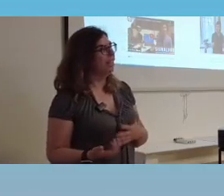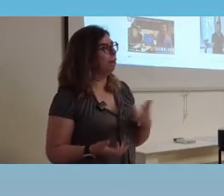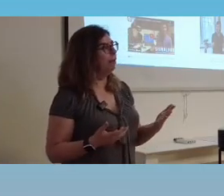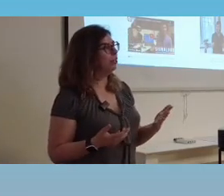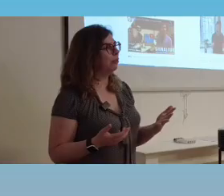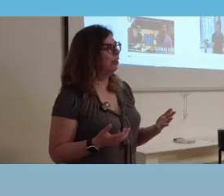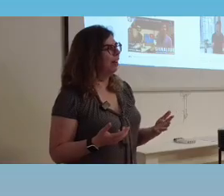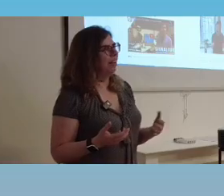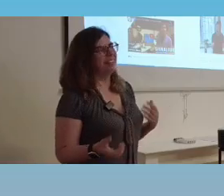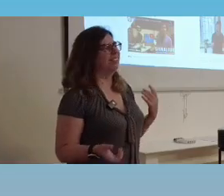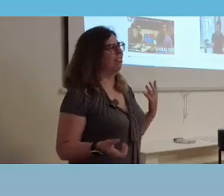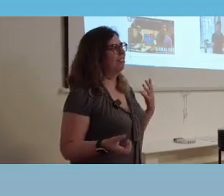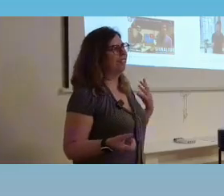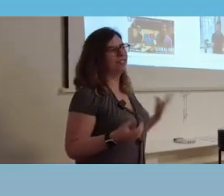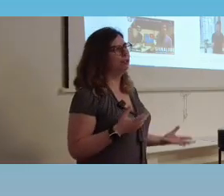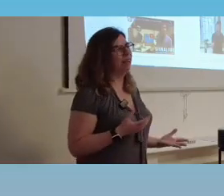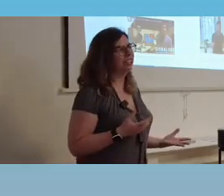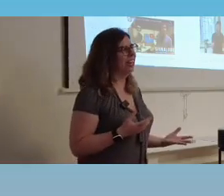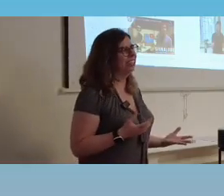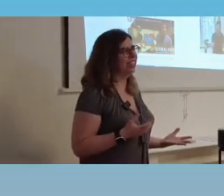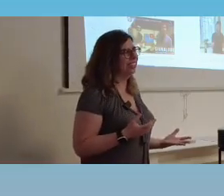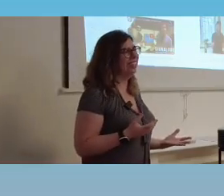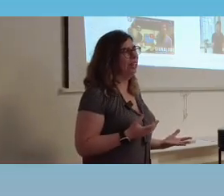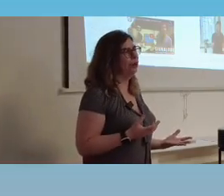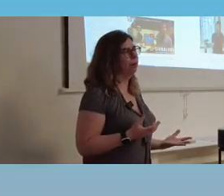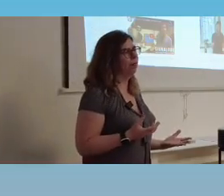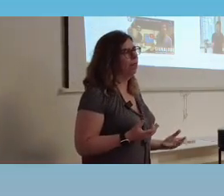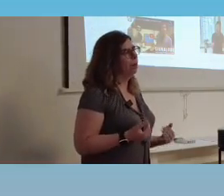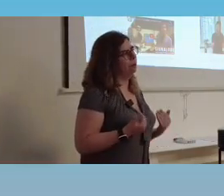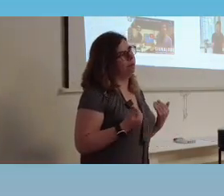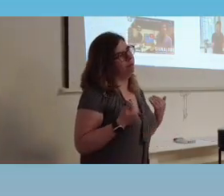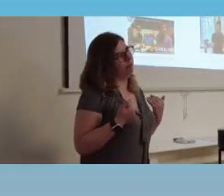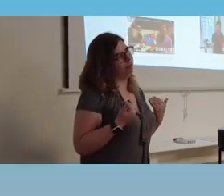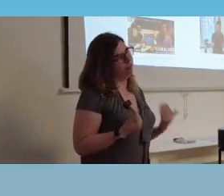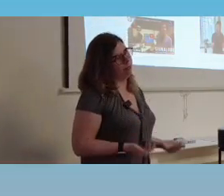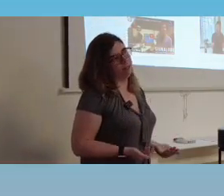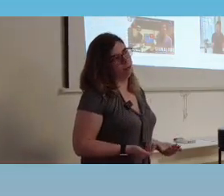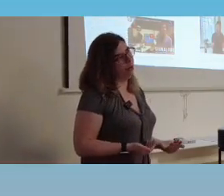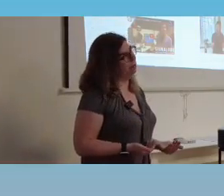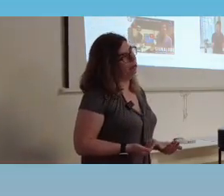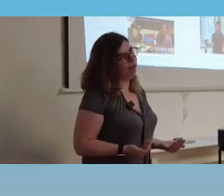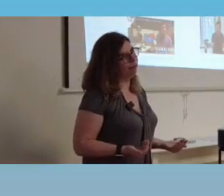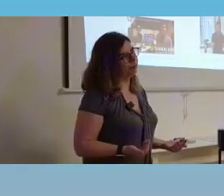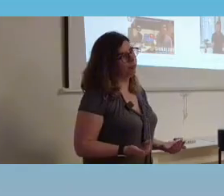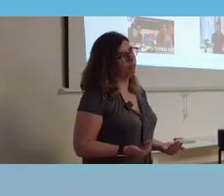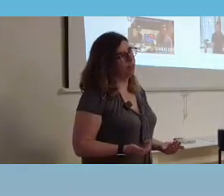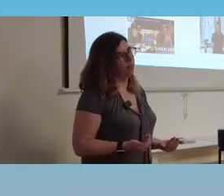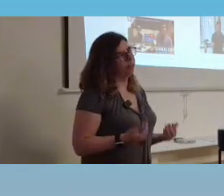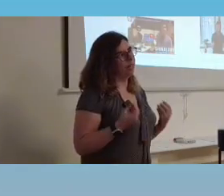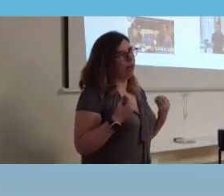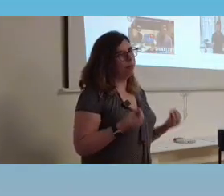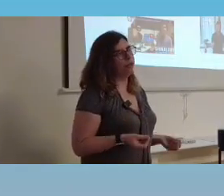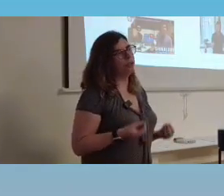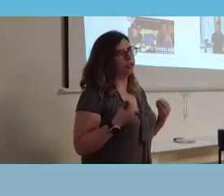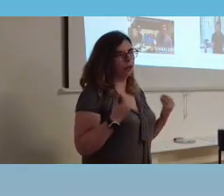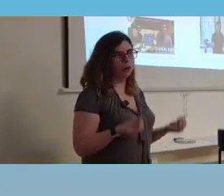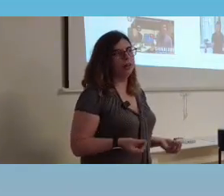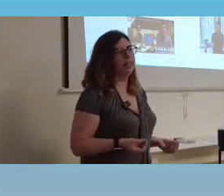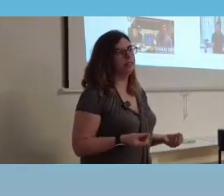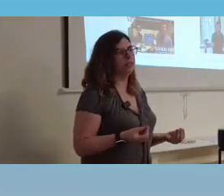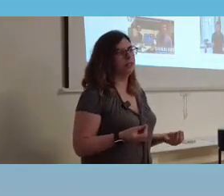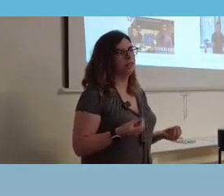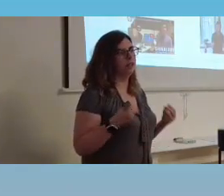sourdes, et en même temps, c'est un super challenge technique. Mais oui, mais non. C'est important